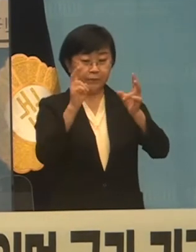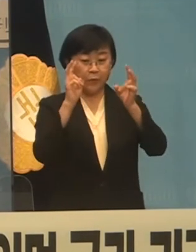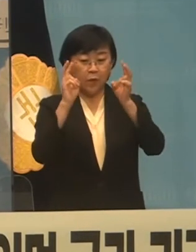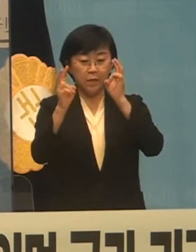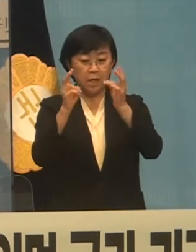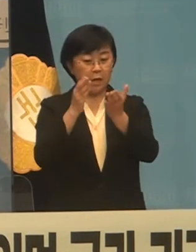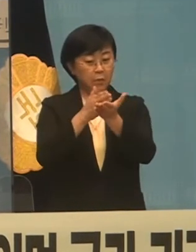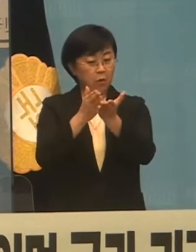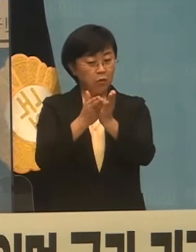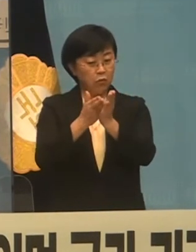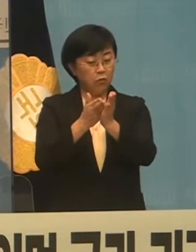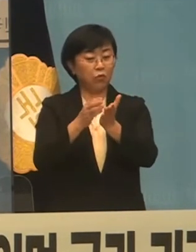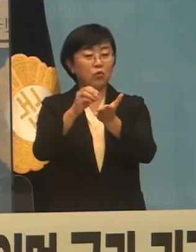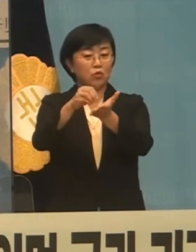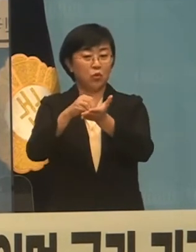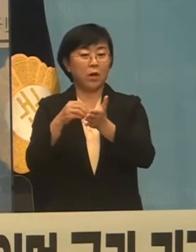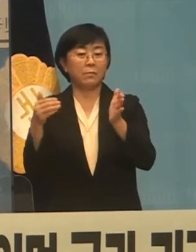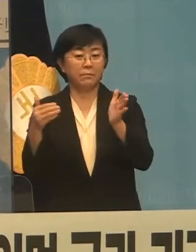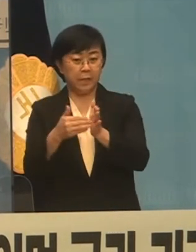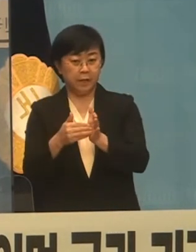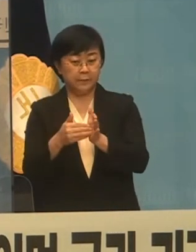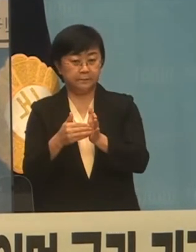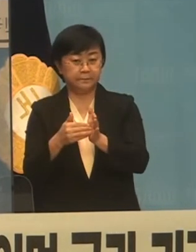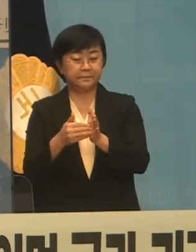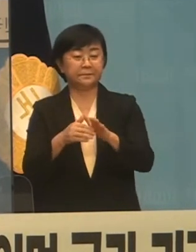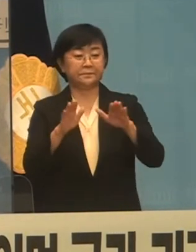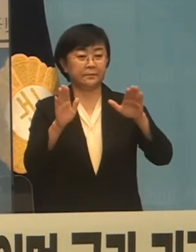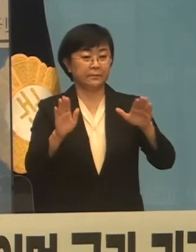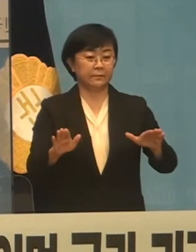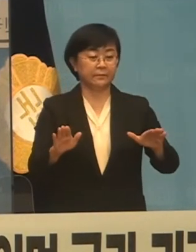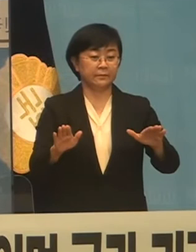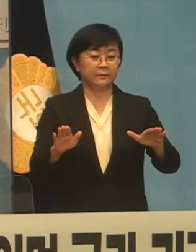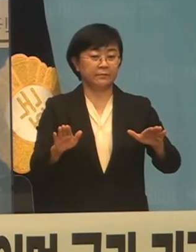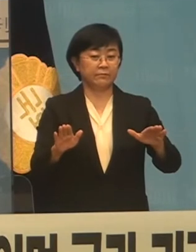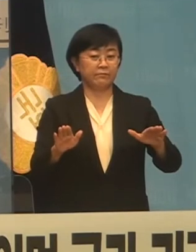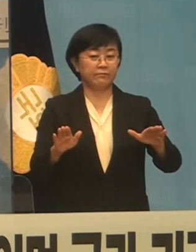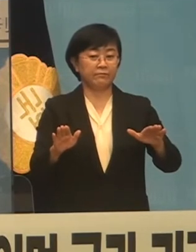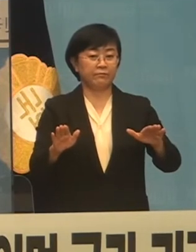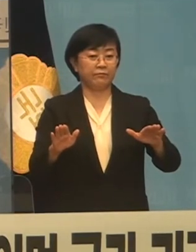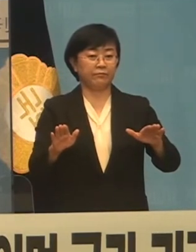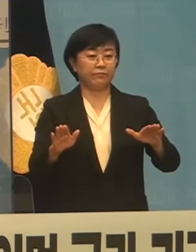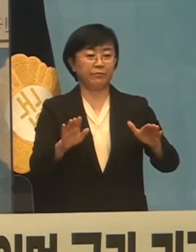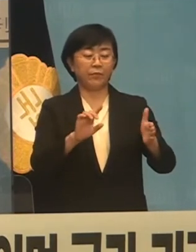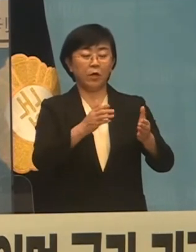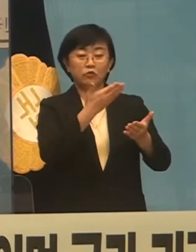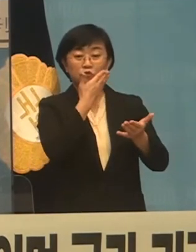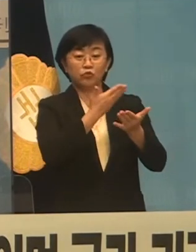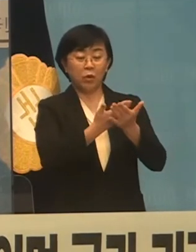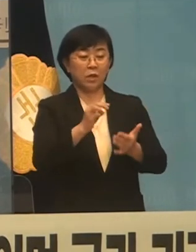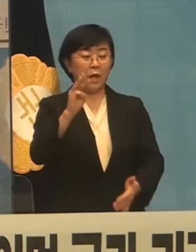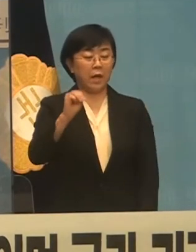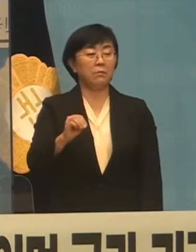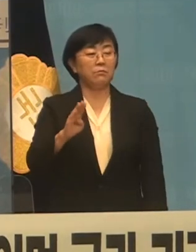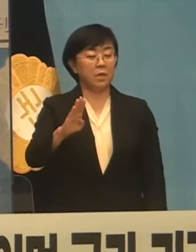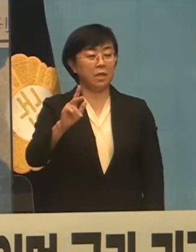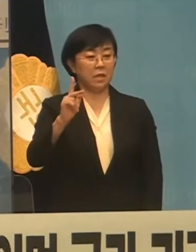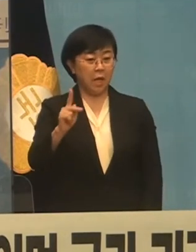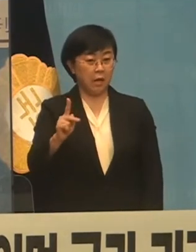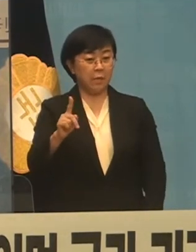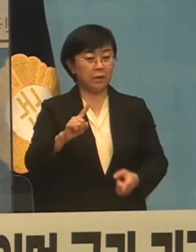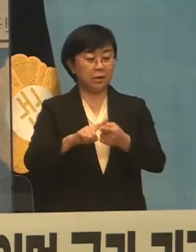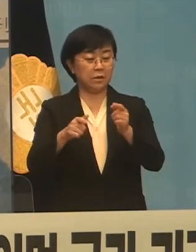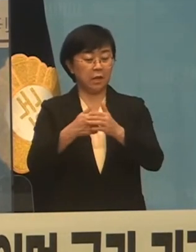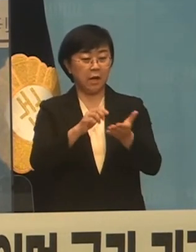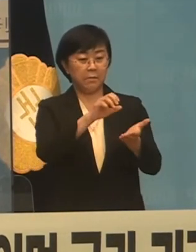노조로 있는 상황이고, 특히 오늘 주되게 다뤄야 될 MBK 파트너스가 인수된